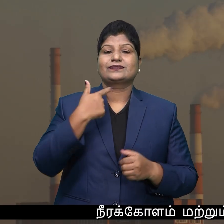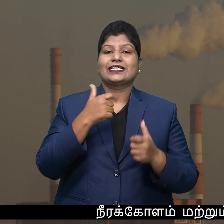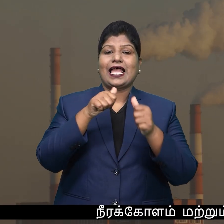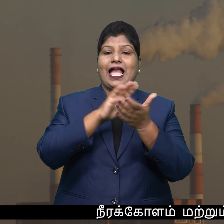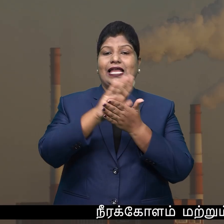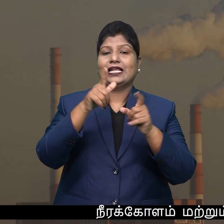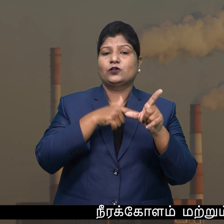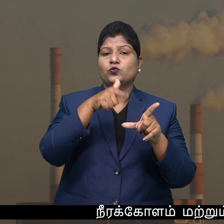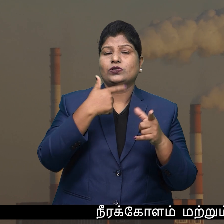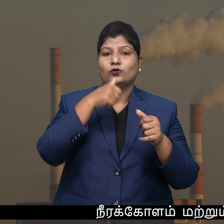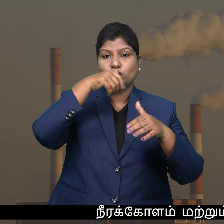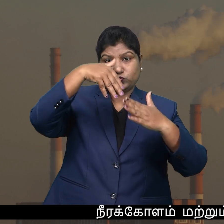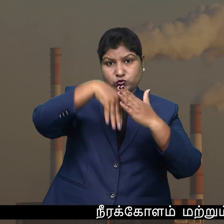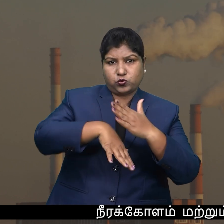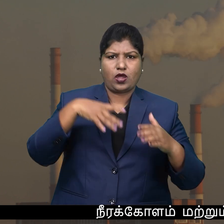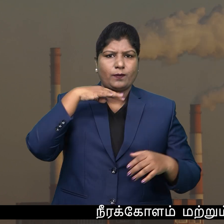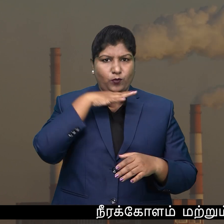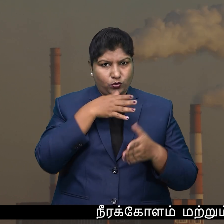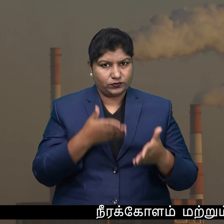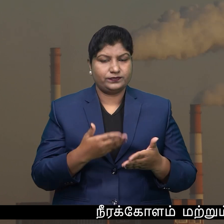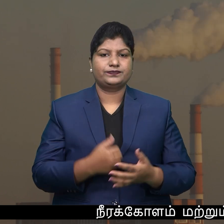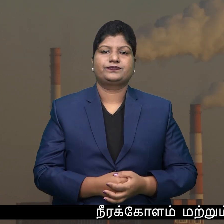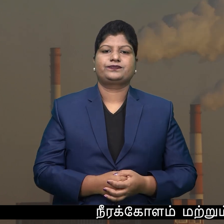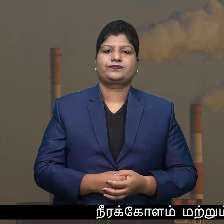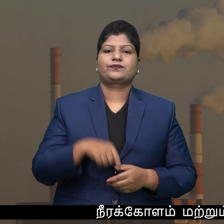நீர்க்கோளம் மற்றும் கற்கோளம்